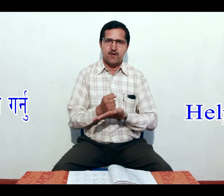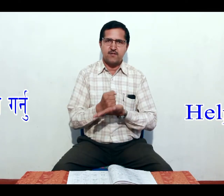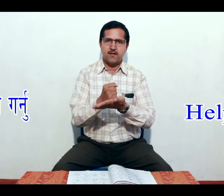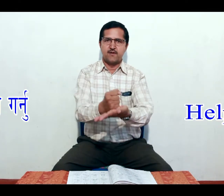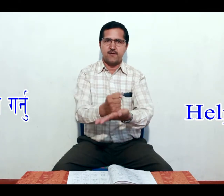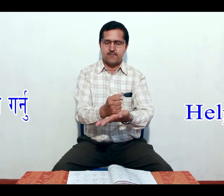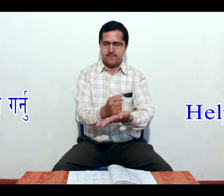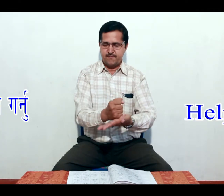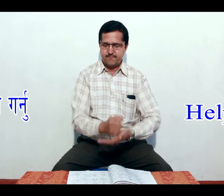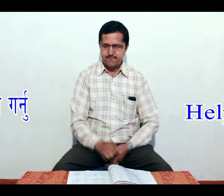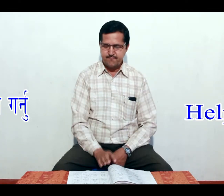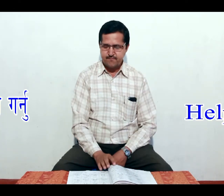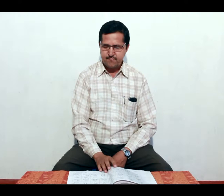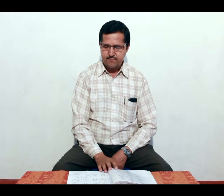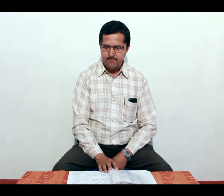मद्दत गर्नु,